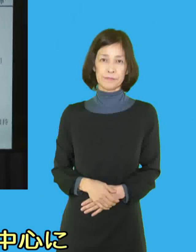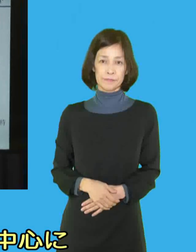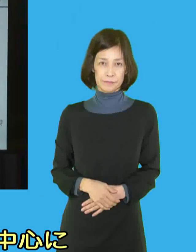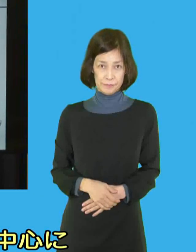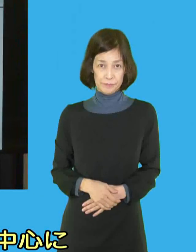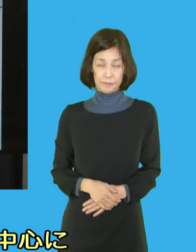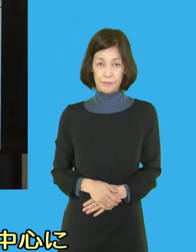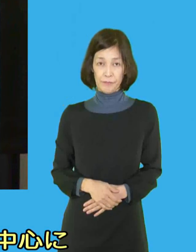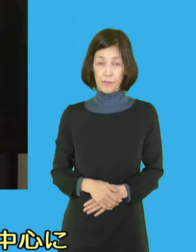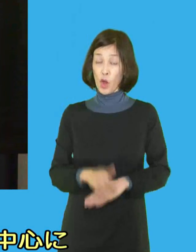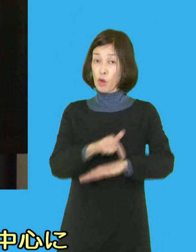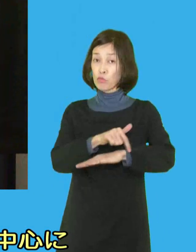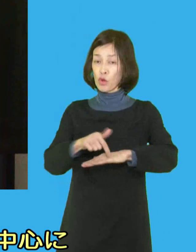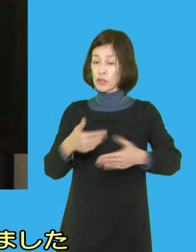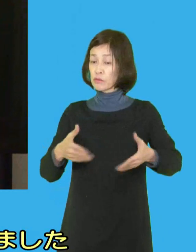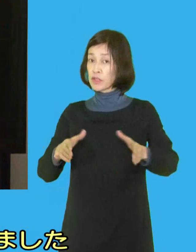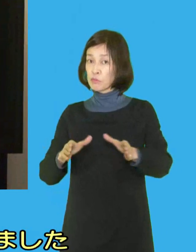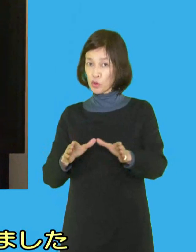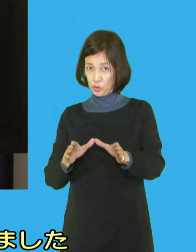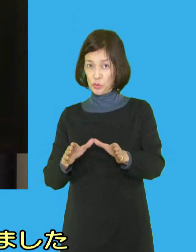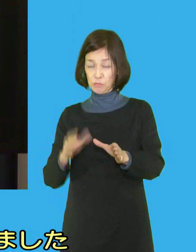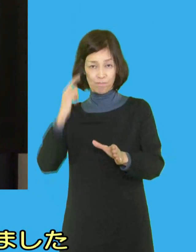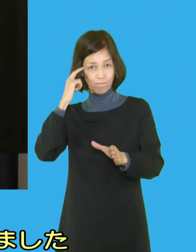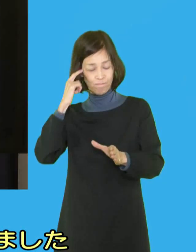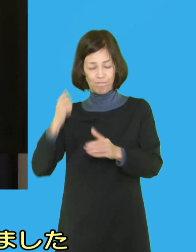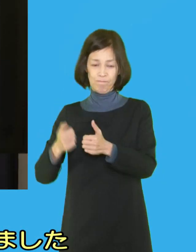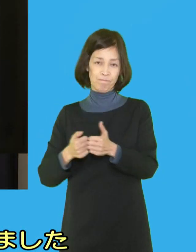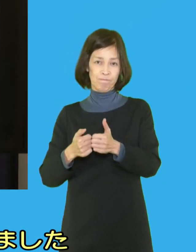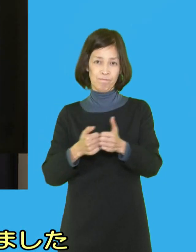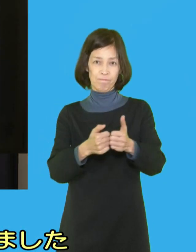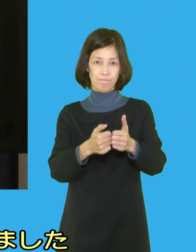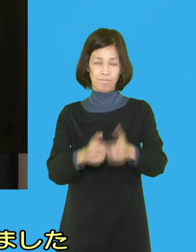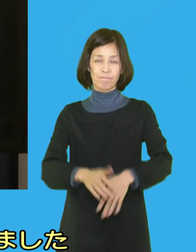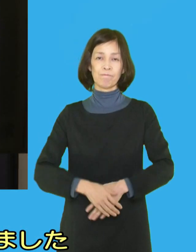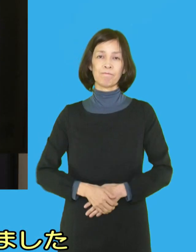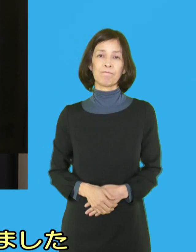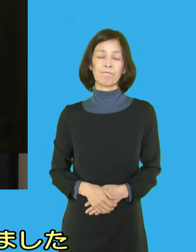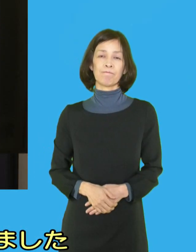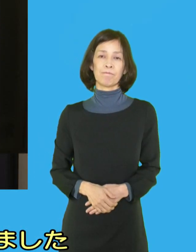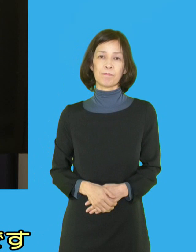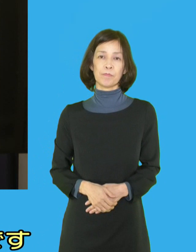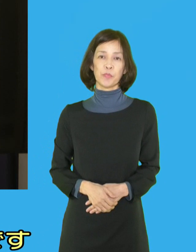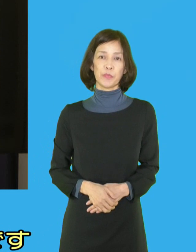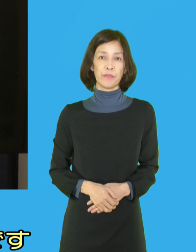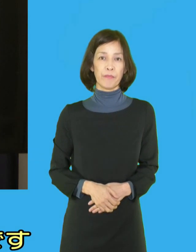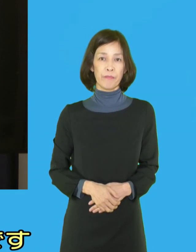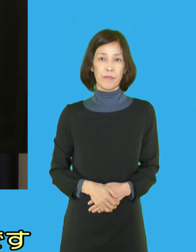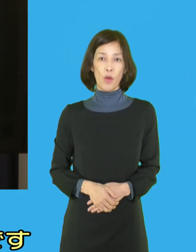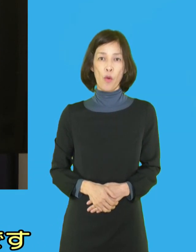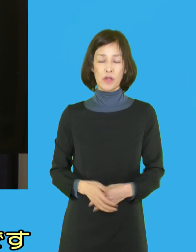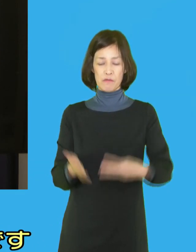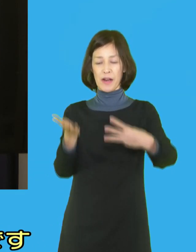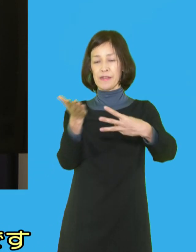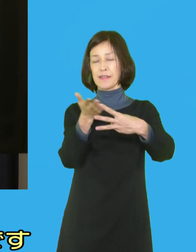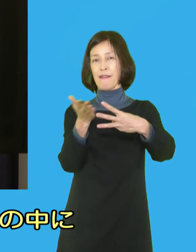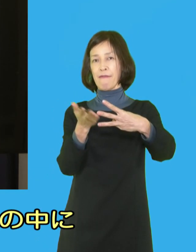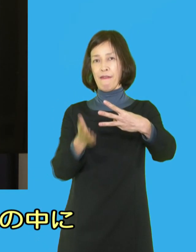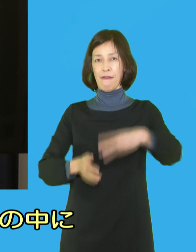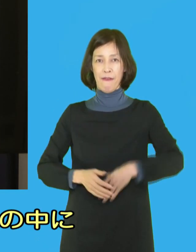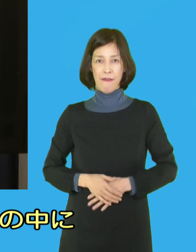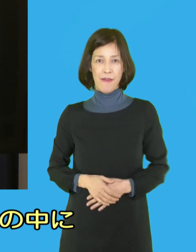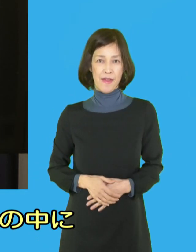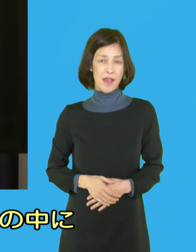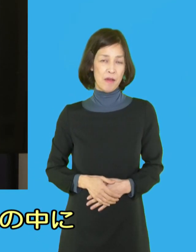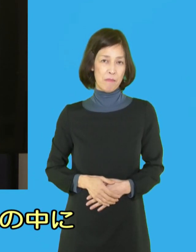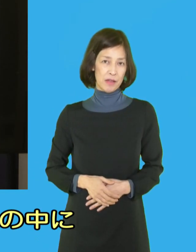プロジェクトチームを中心に検討を進めていただきました。大きく分けて3点でして、まず